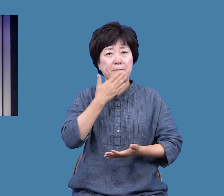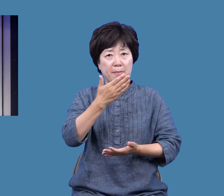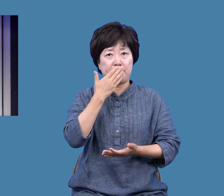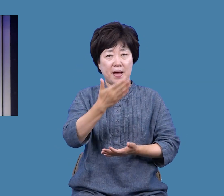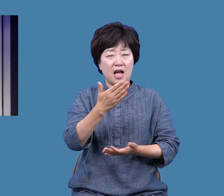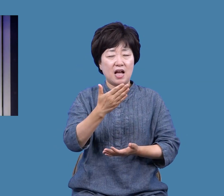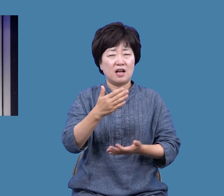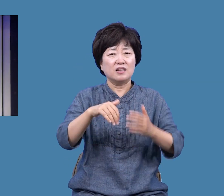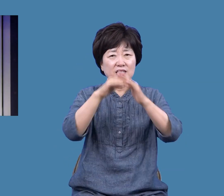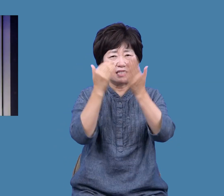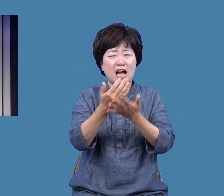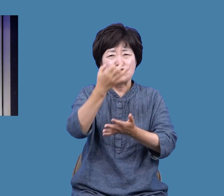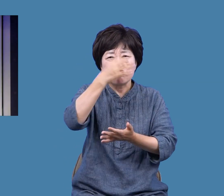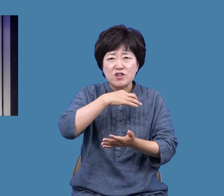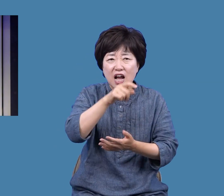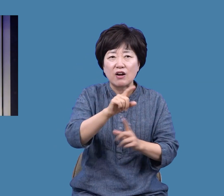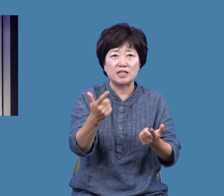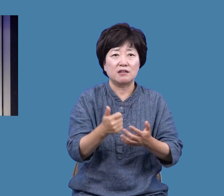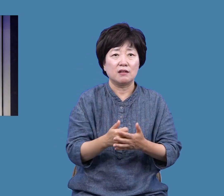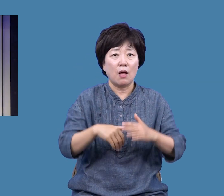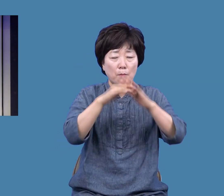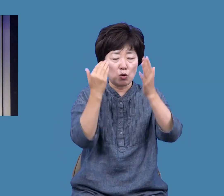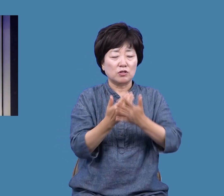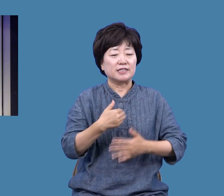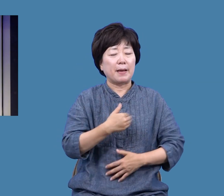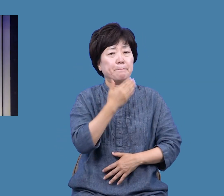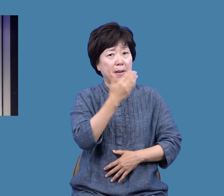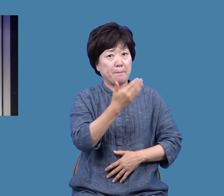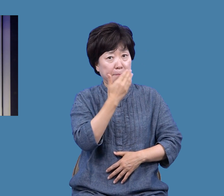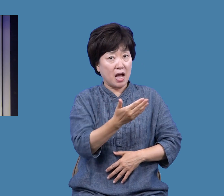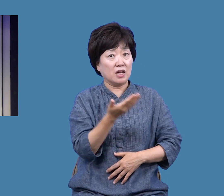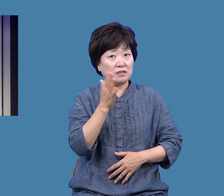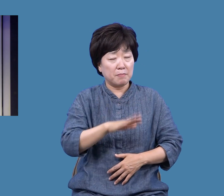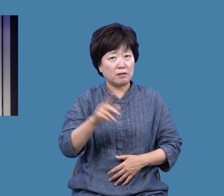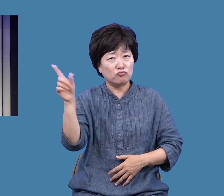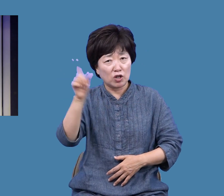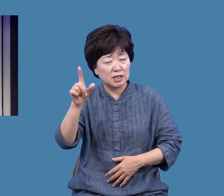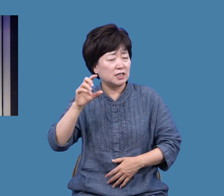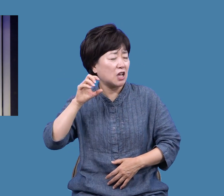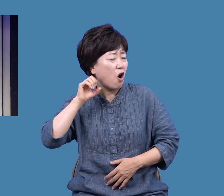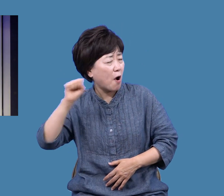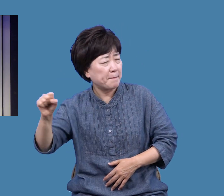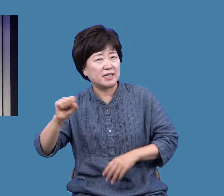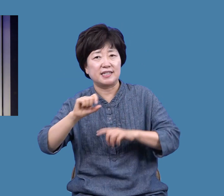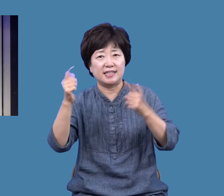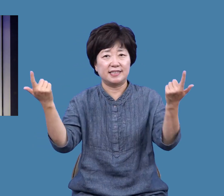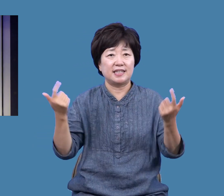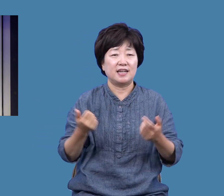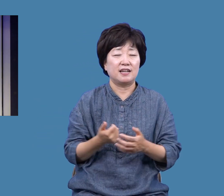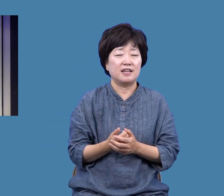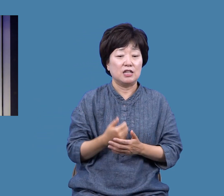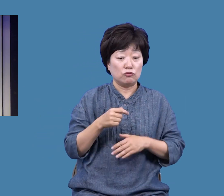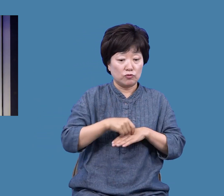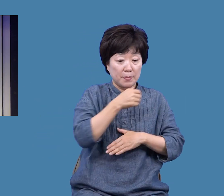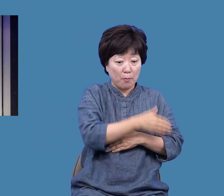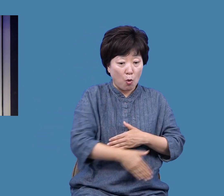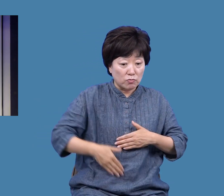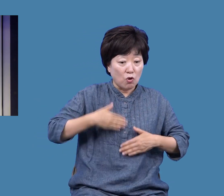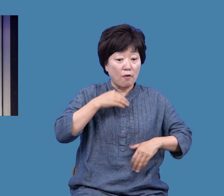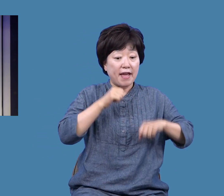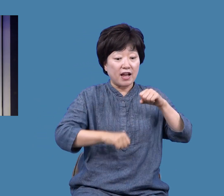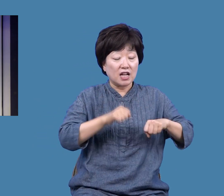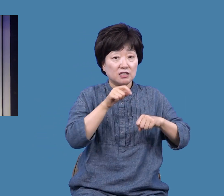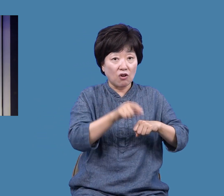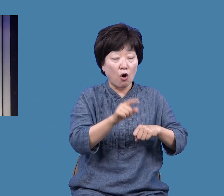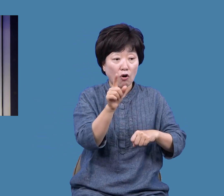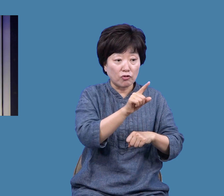다 유익한 것이 아니요 모든 것이 내게 가하나 내가 무엇이든지 얽매이지 아니하리라. 자, 우리 몸으로 행하는 것이